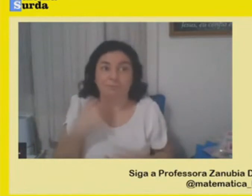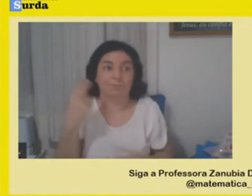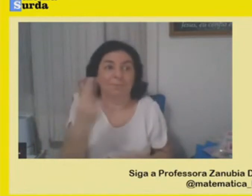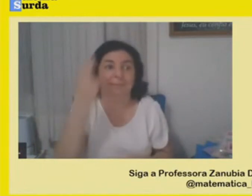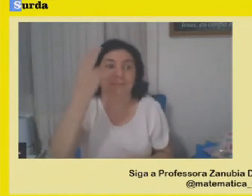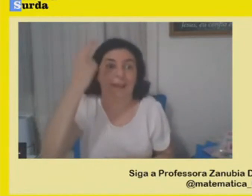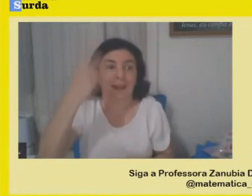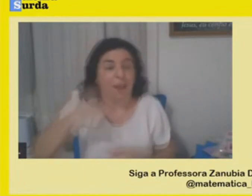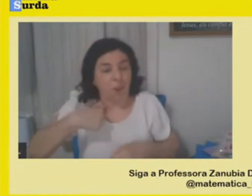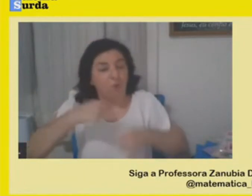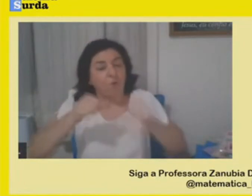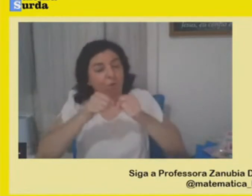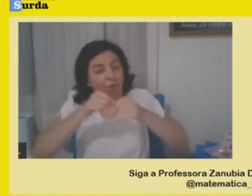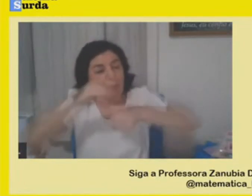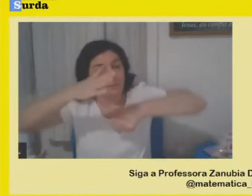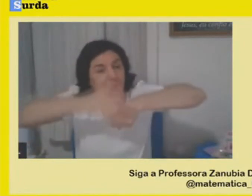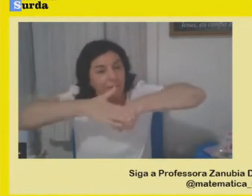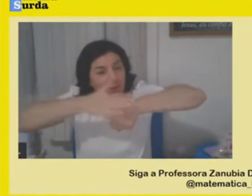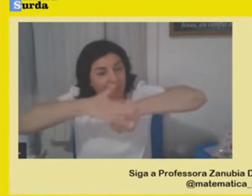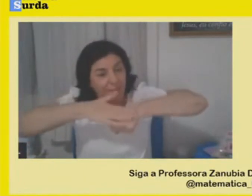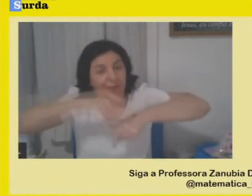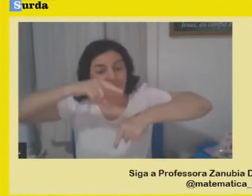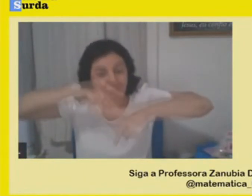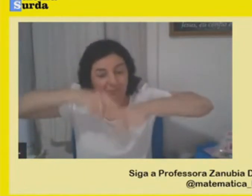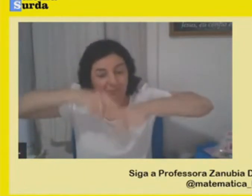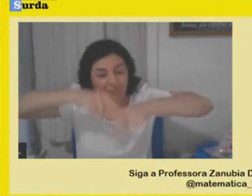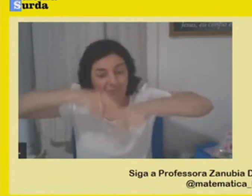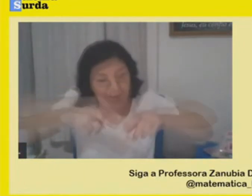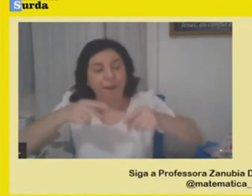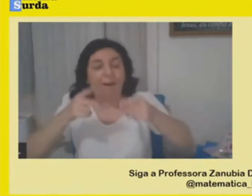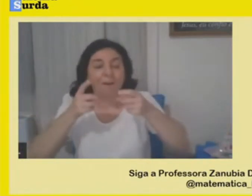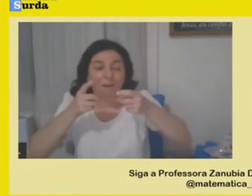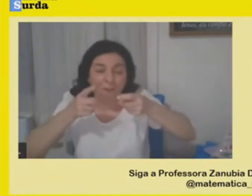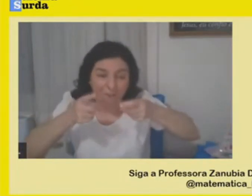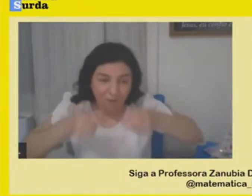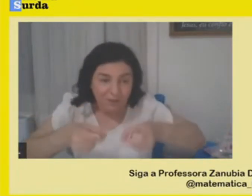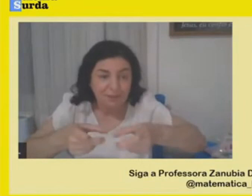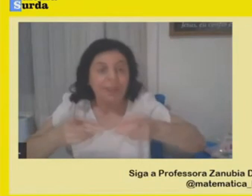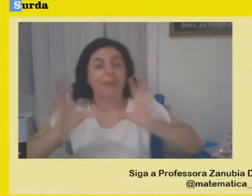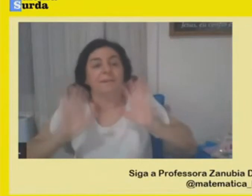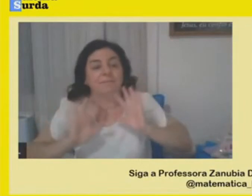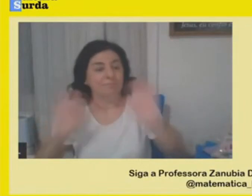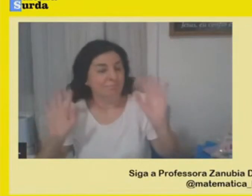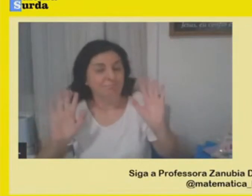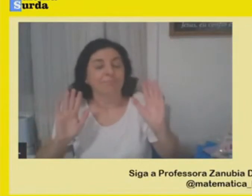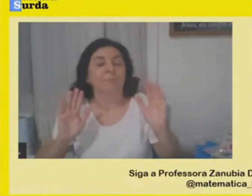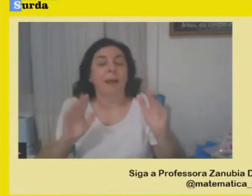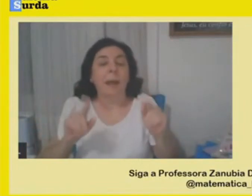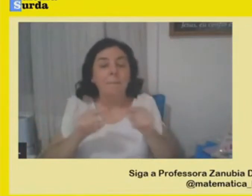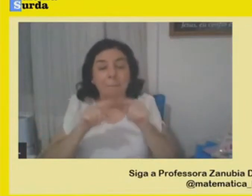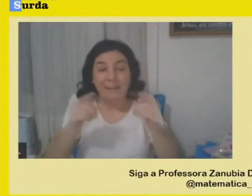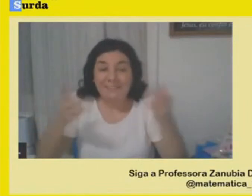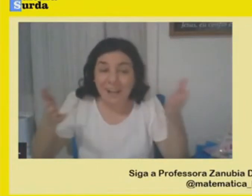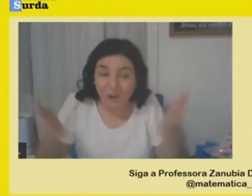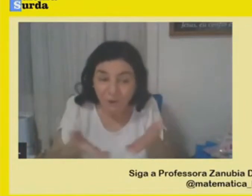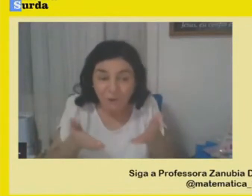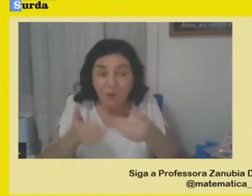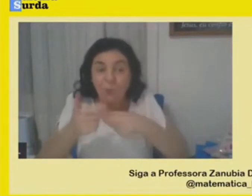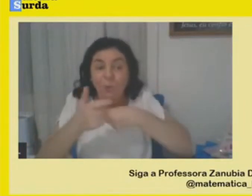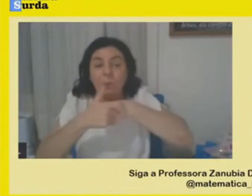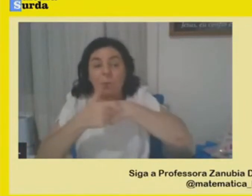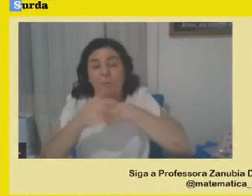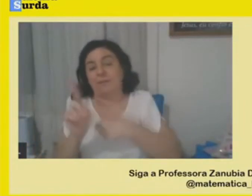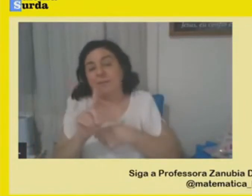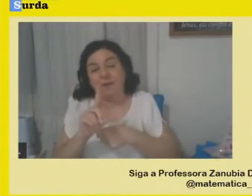na loja e as coisas são caras. Não, não consigo